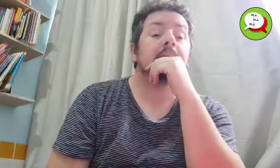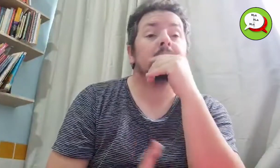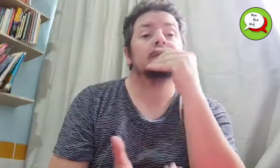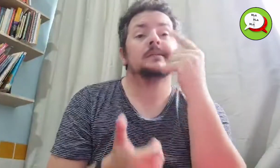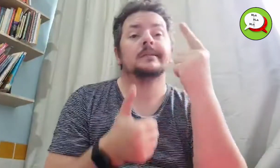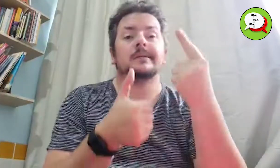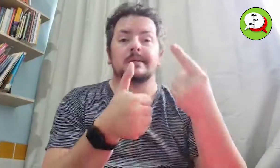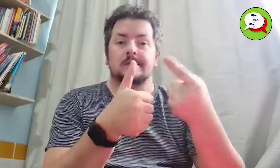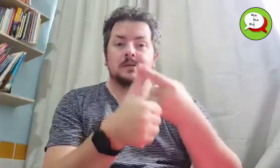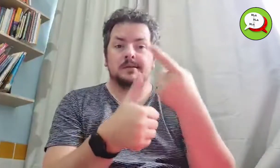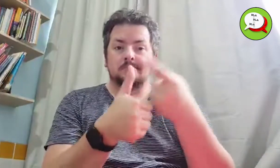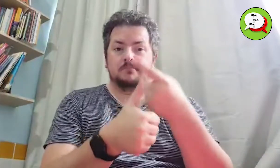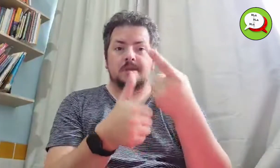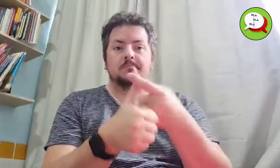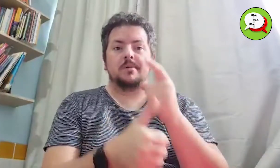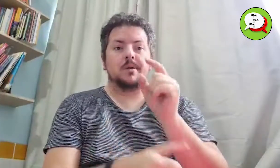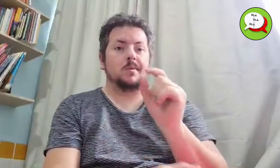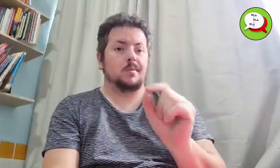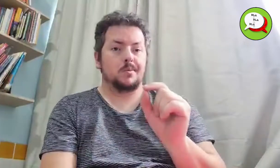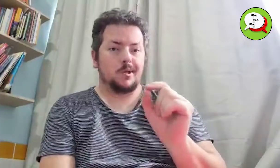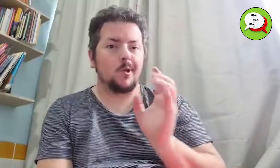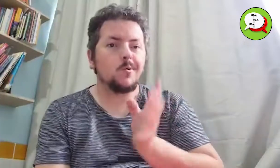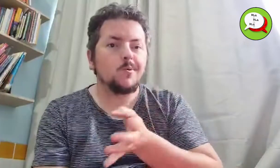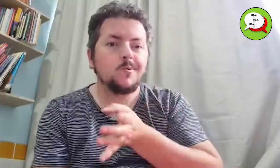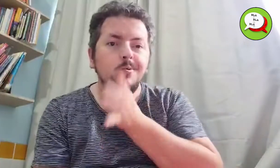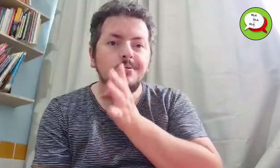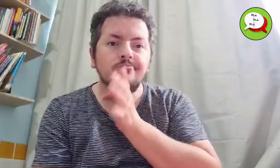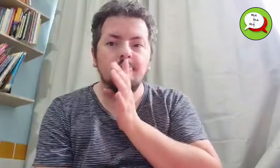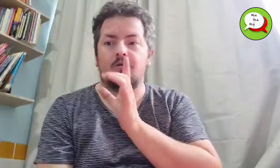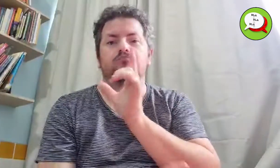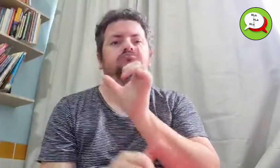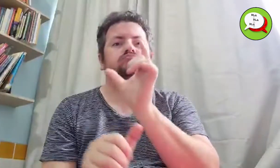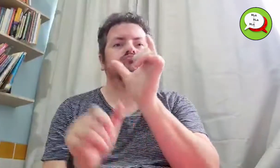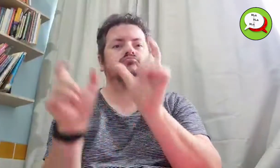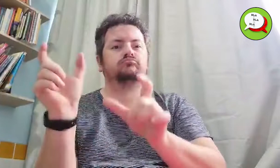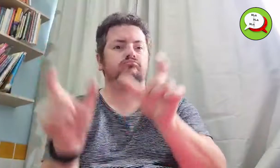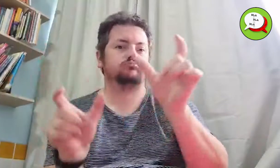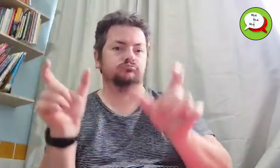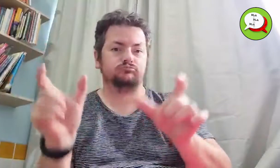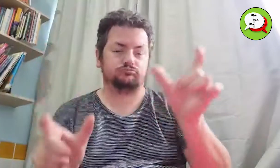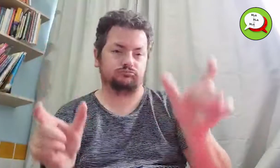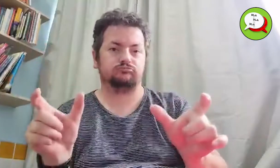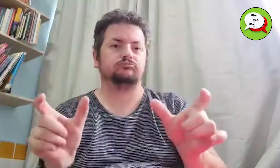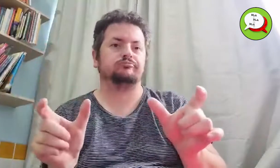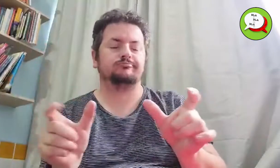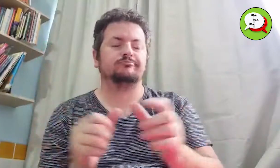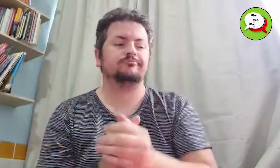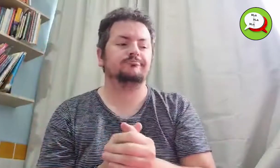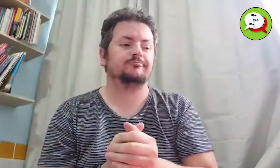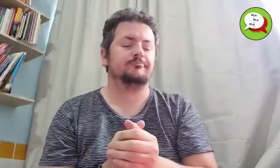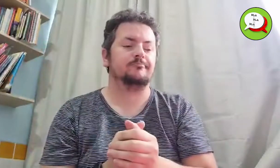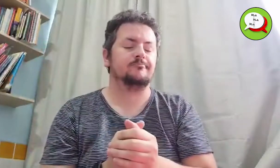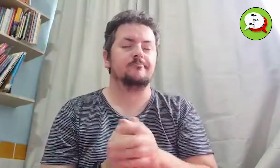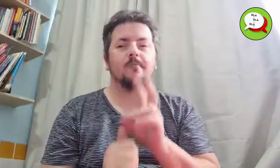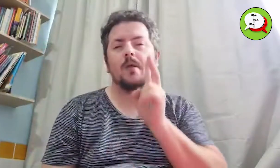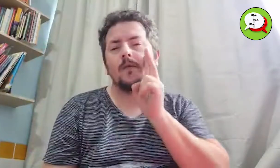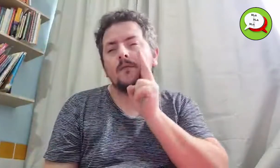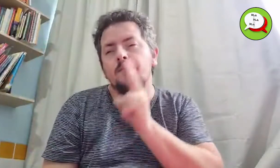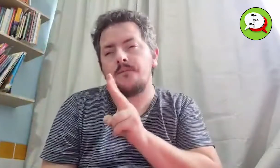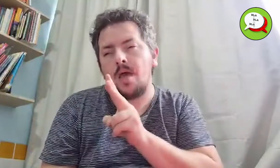é bem complicada, porque, bom, primeiro você precisa conhecer os seus alunos, aí